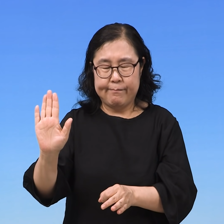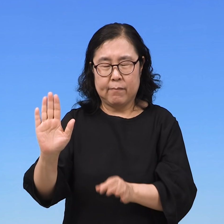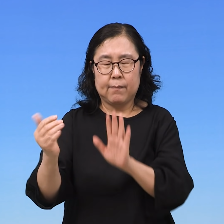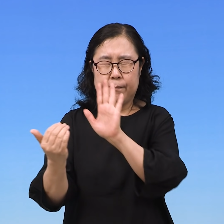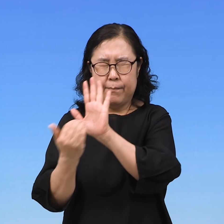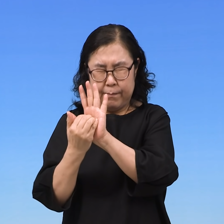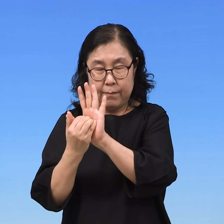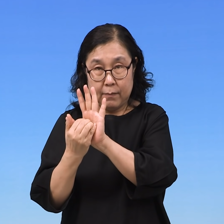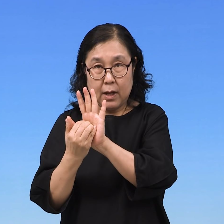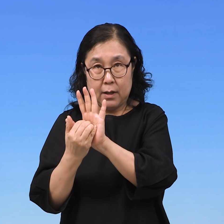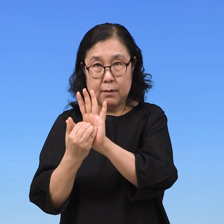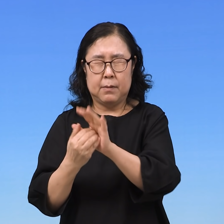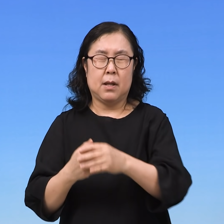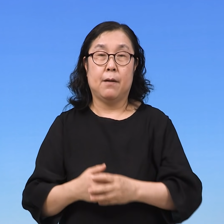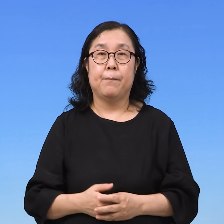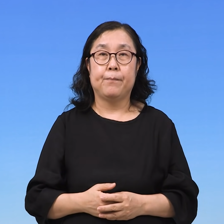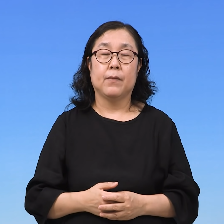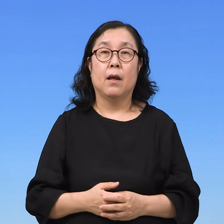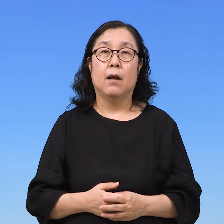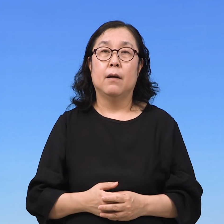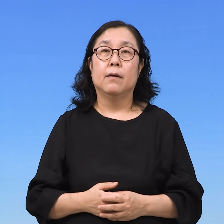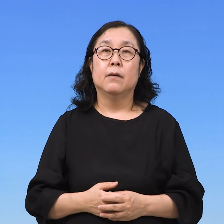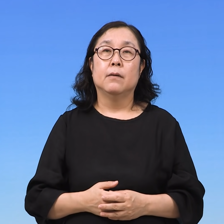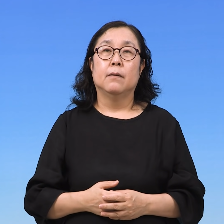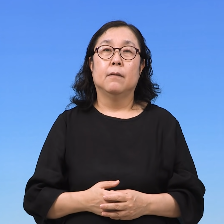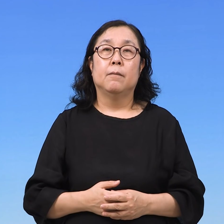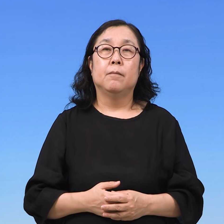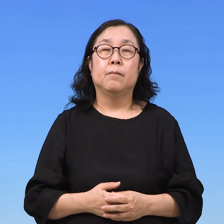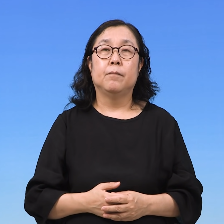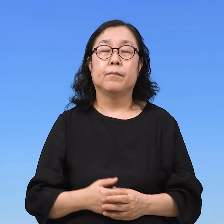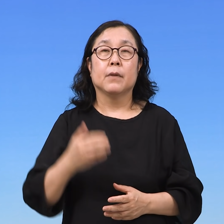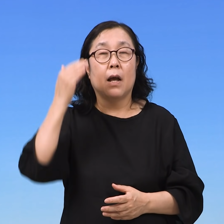그 품위와 명예를 존중하는 태도 아닙니까?